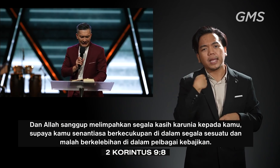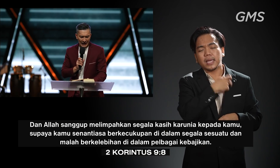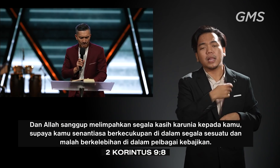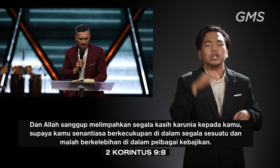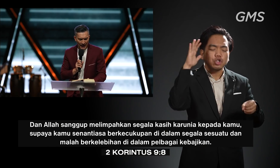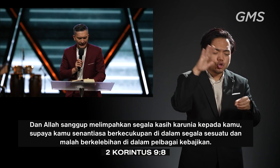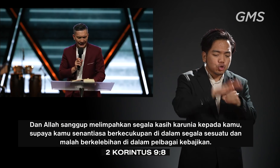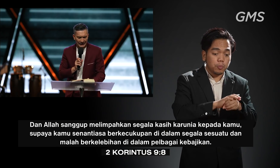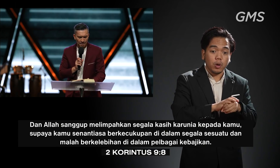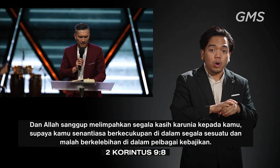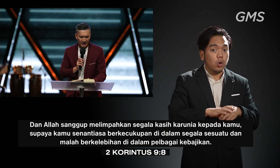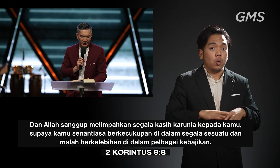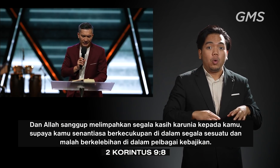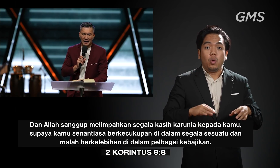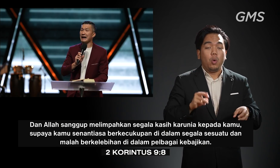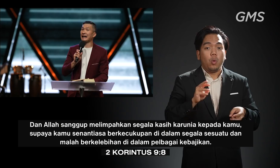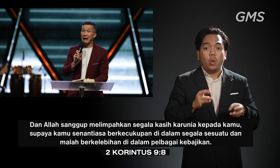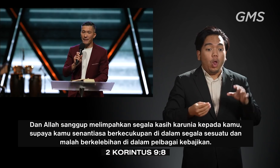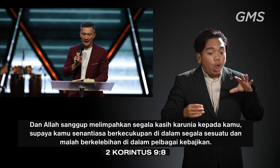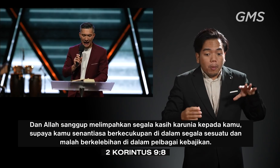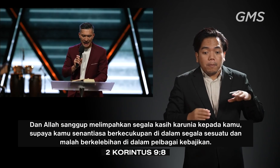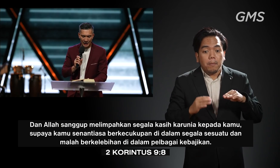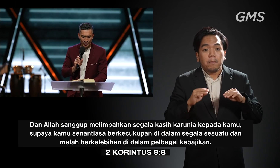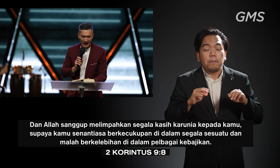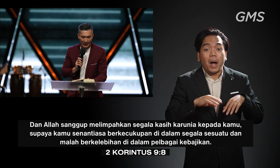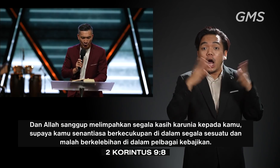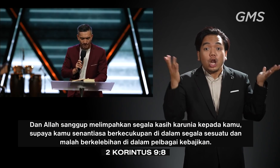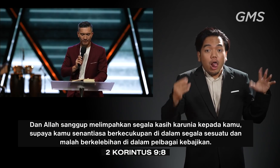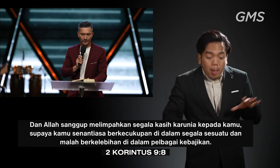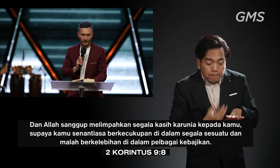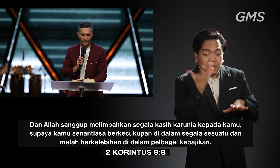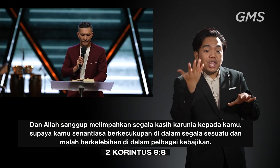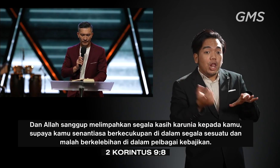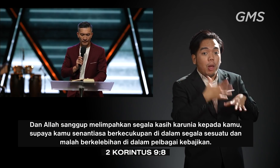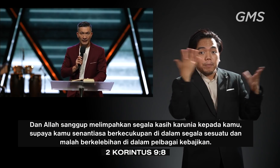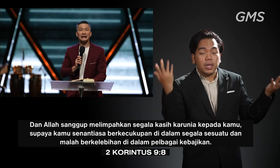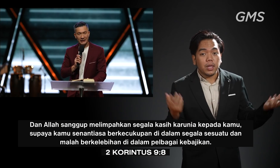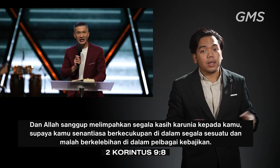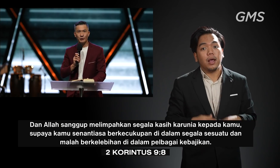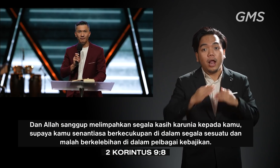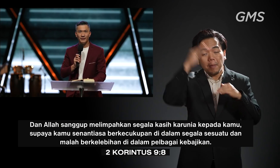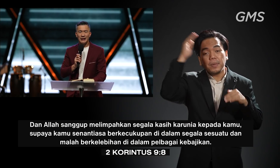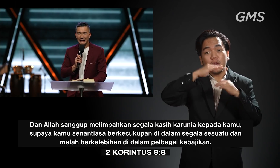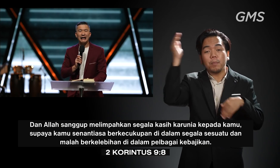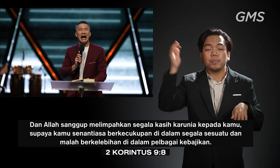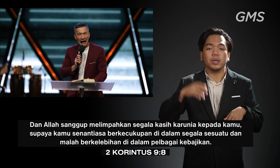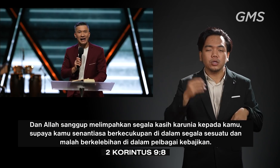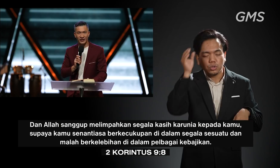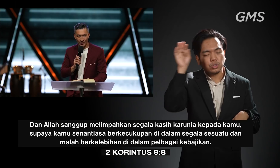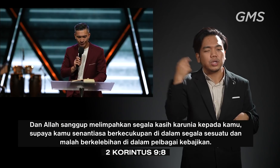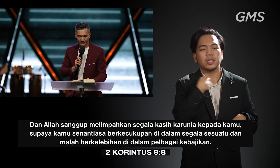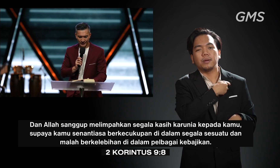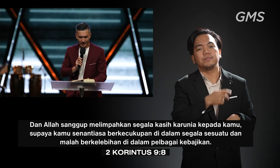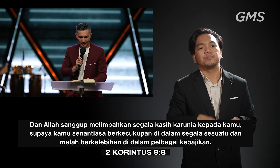berkelebihan dalam pelbagai kebajikan. Ayat 8, Allahku sanggup. Katakan sanggup. Katakan